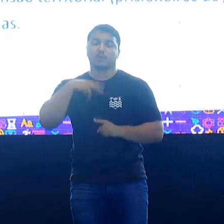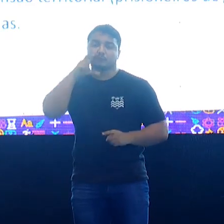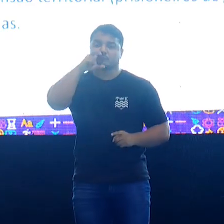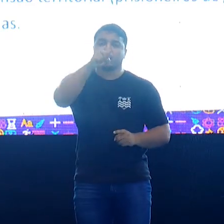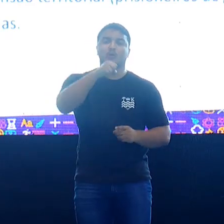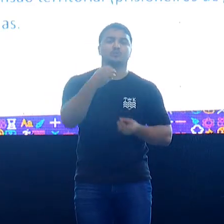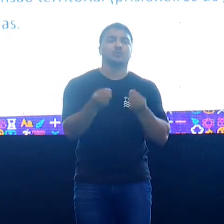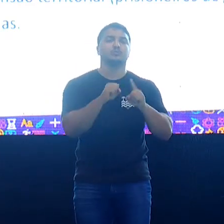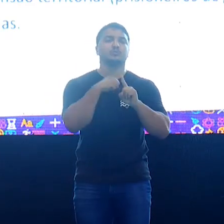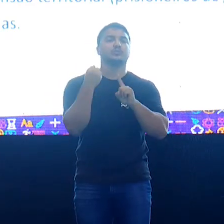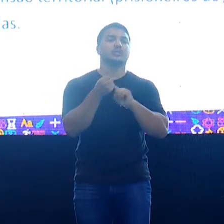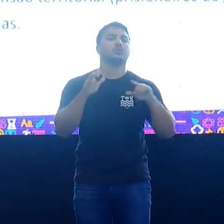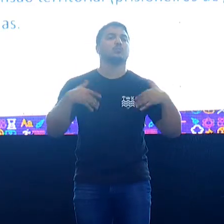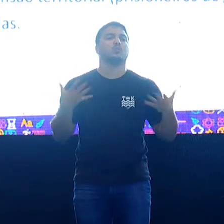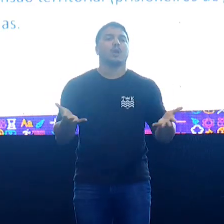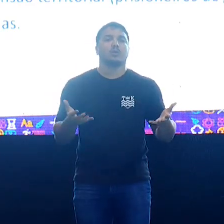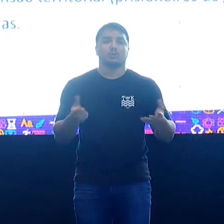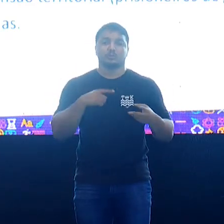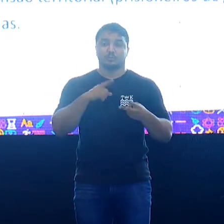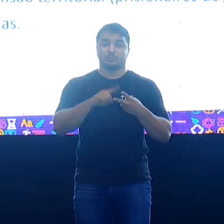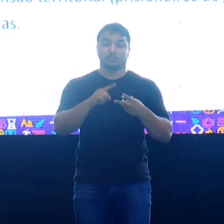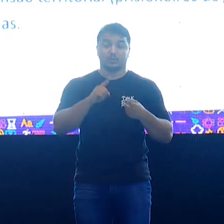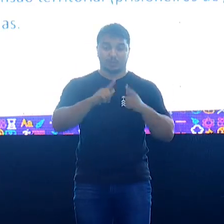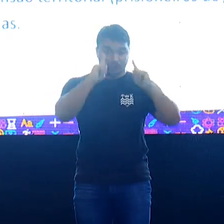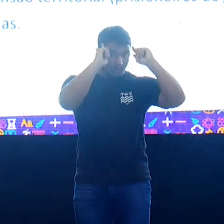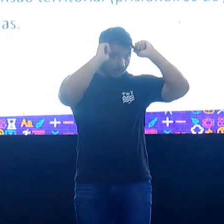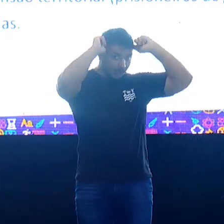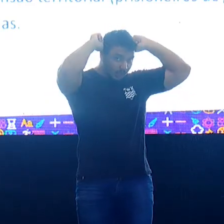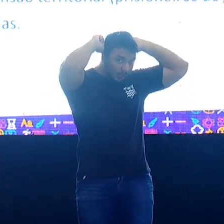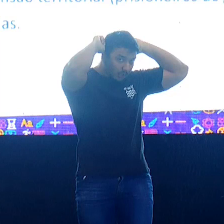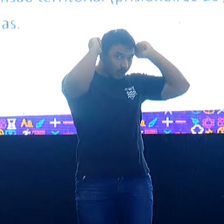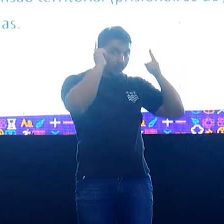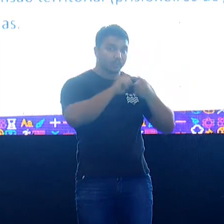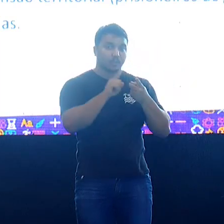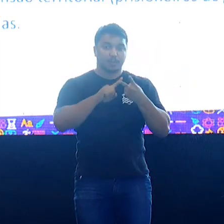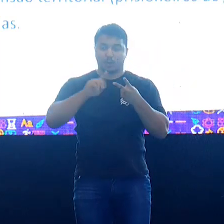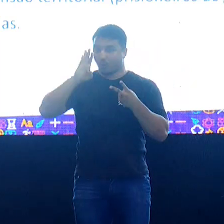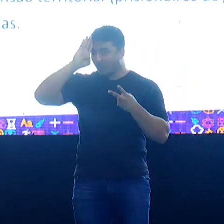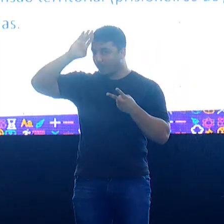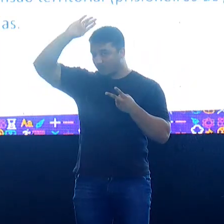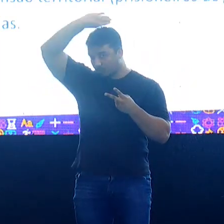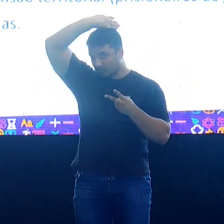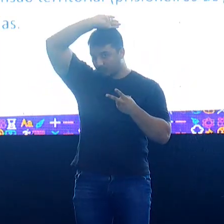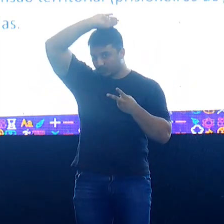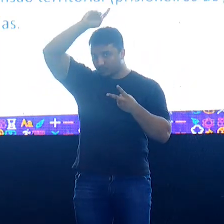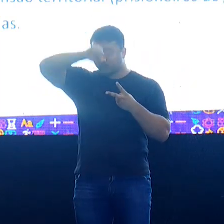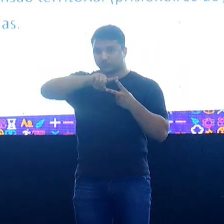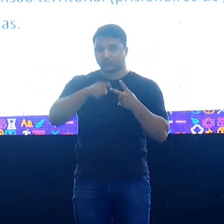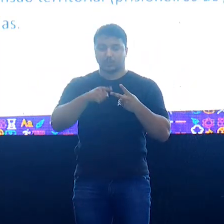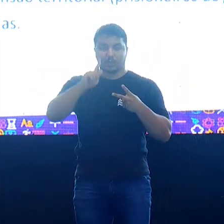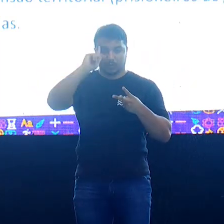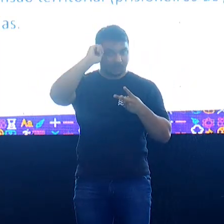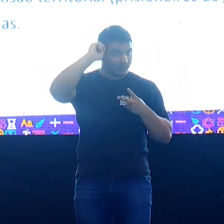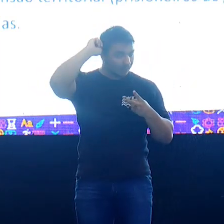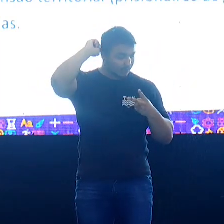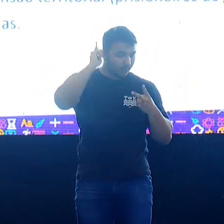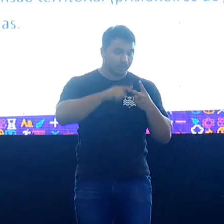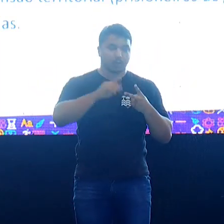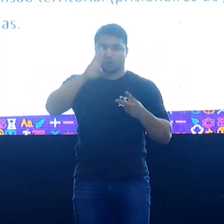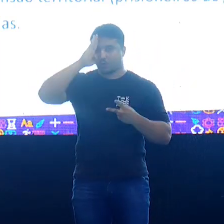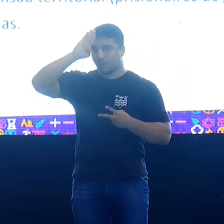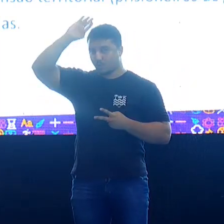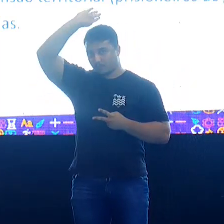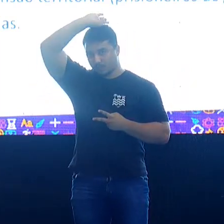quais sociedades, professor? Na grega e na romana. Na grega e